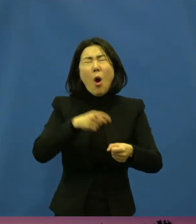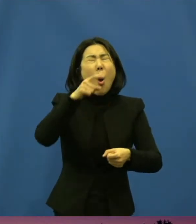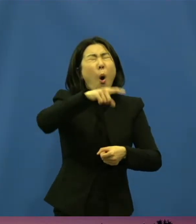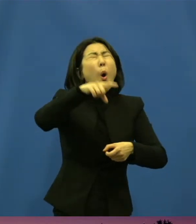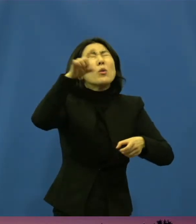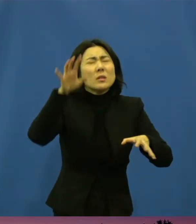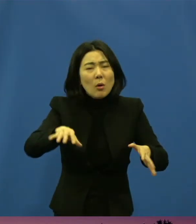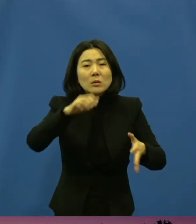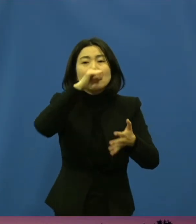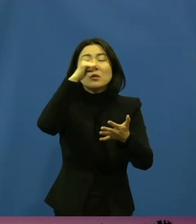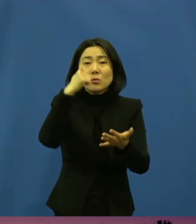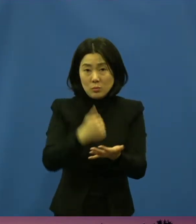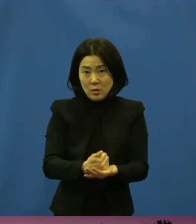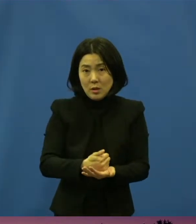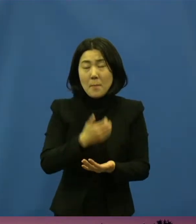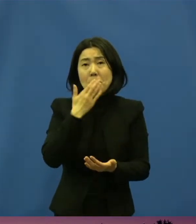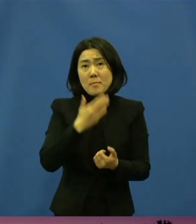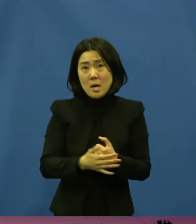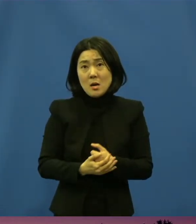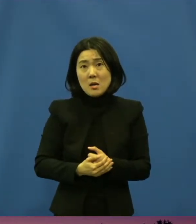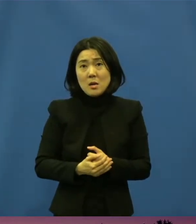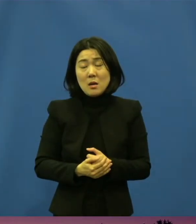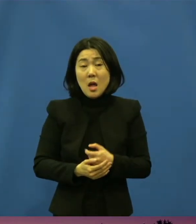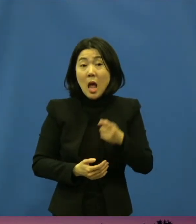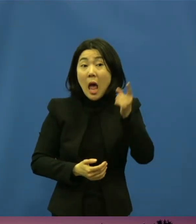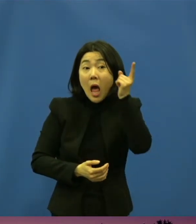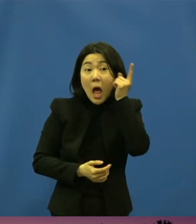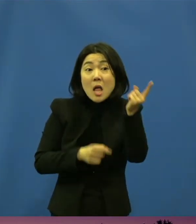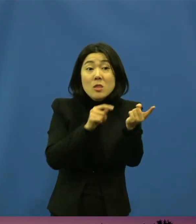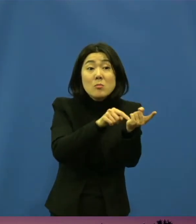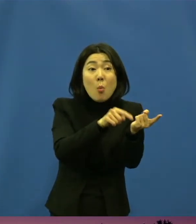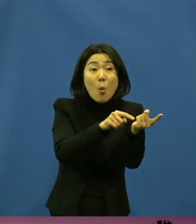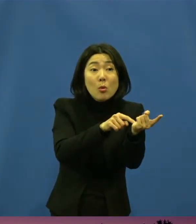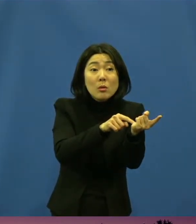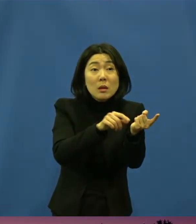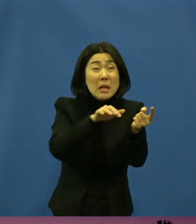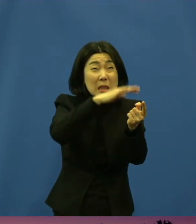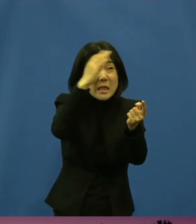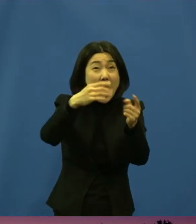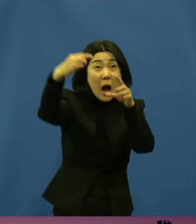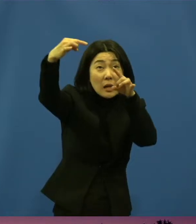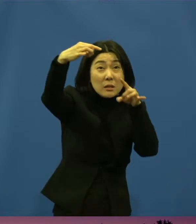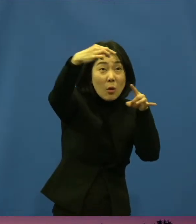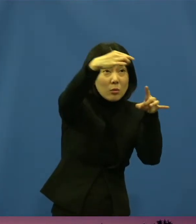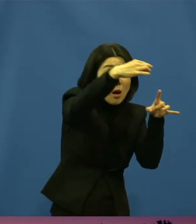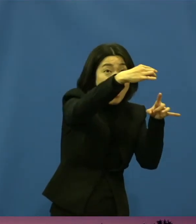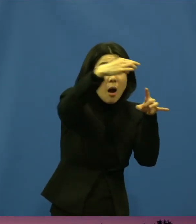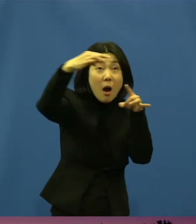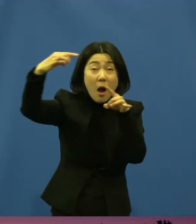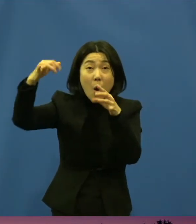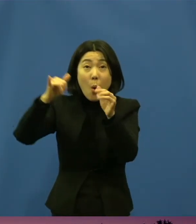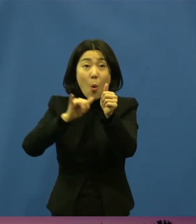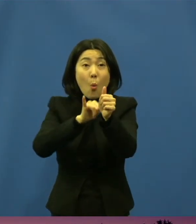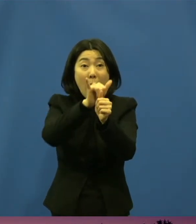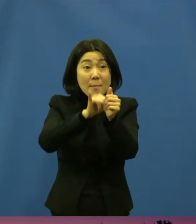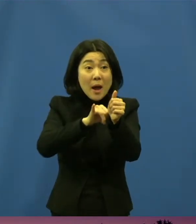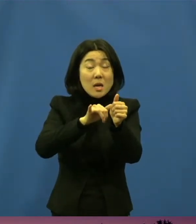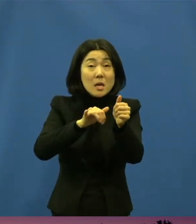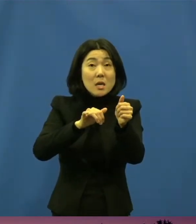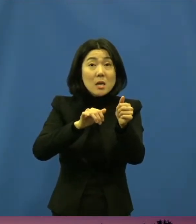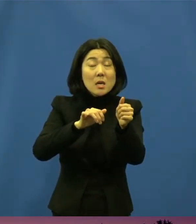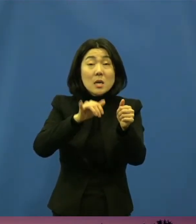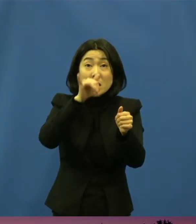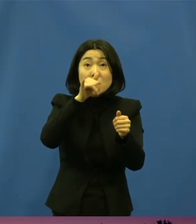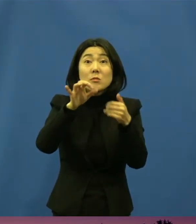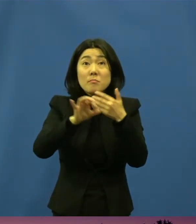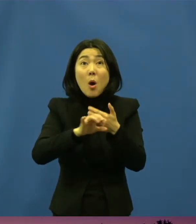핸드폰은 무소부재해요. 없는 곳이 없어요. 어디나 가능해요. 와이파이가 터지면 어디나 가능해요.